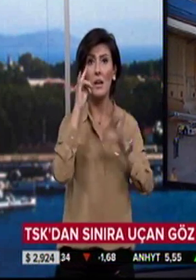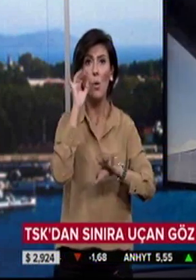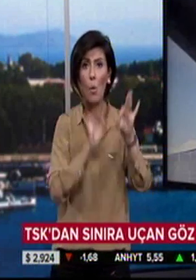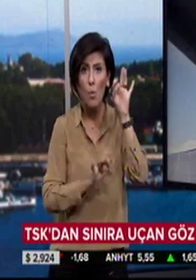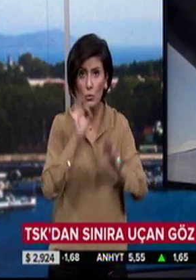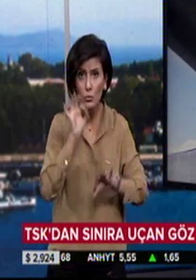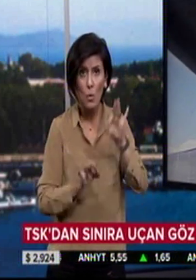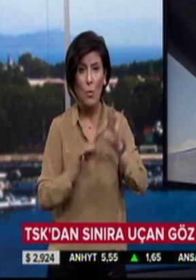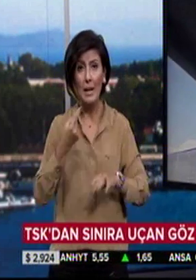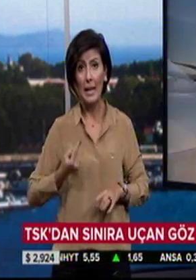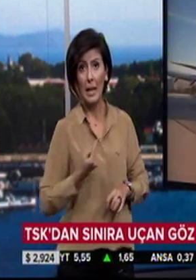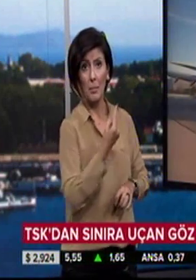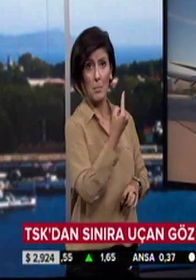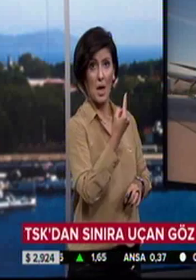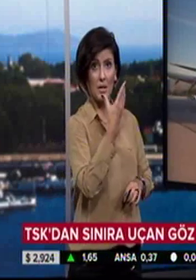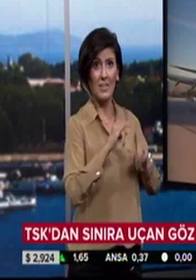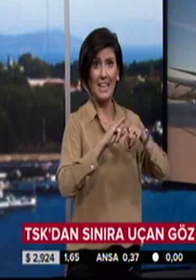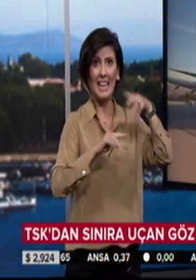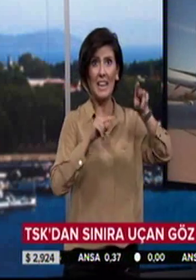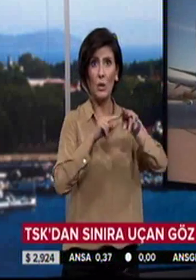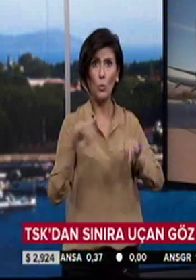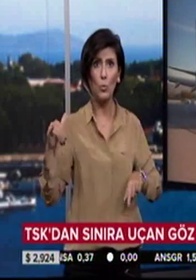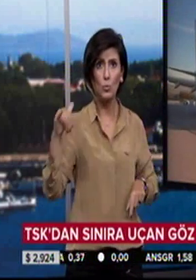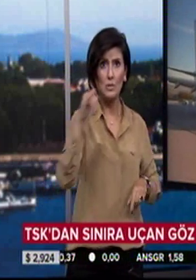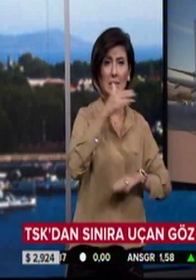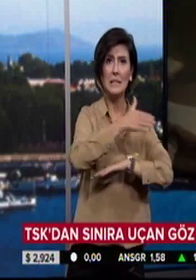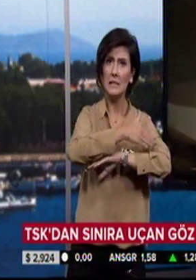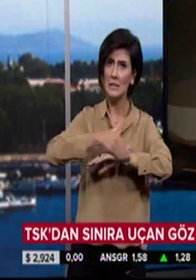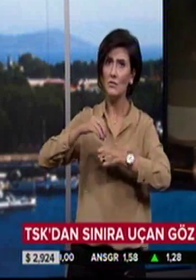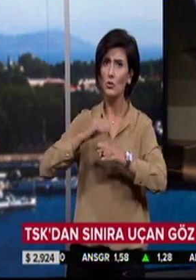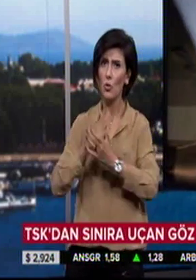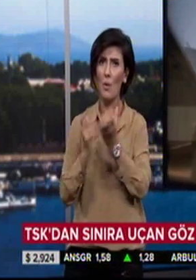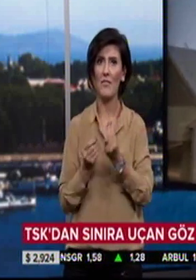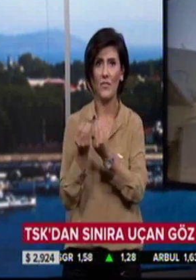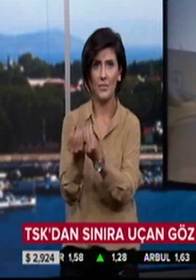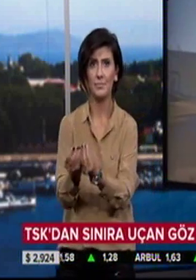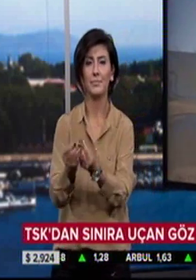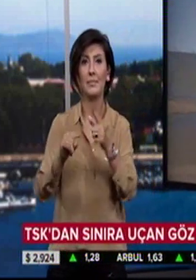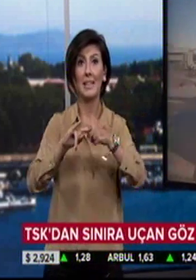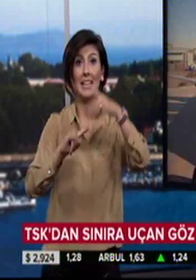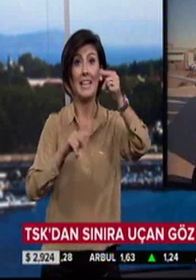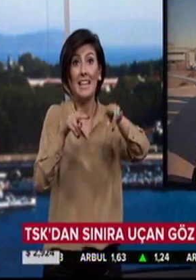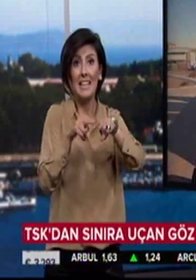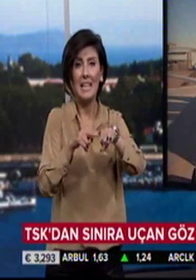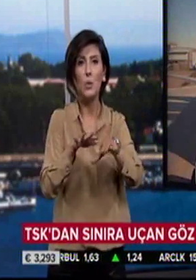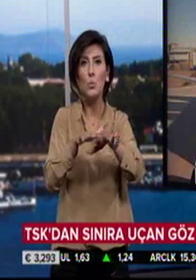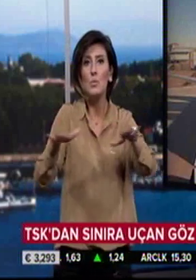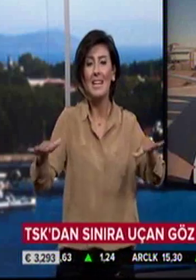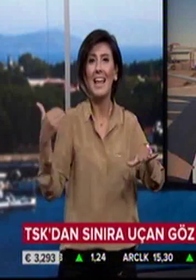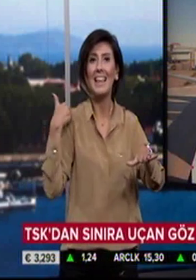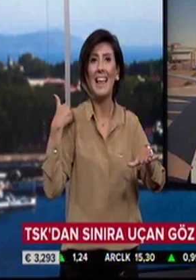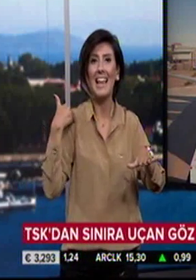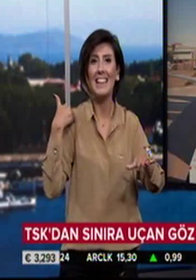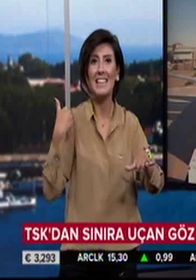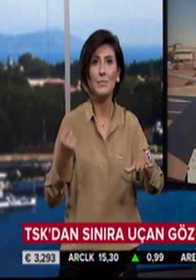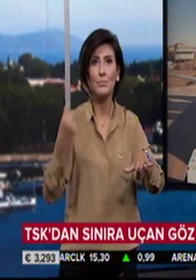ihbar sağlayan HİK uçağı sınırda görevlendirildi. HİK'lerin üzerinde